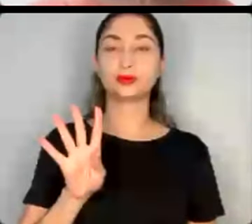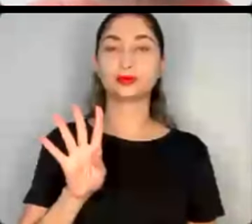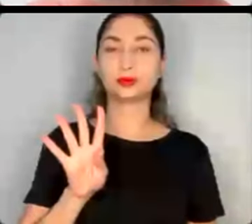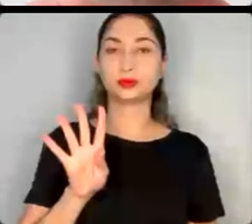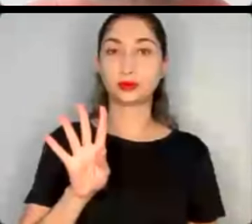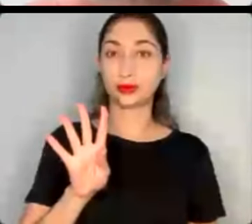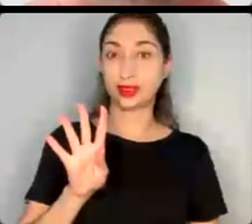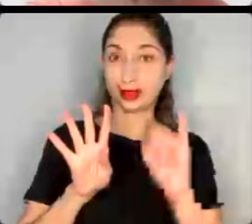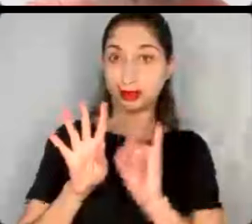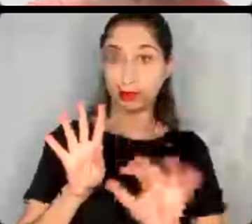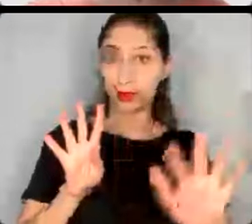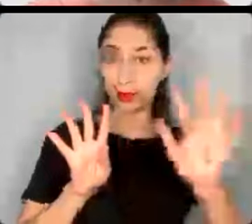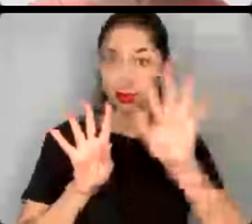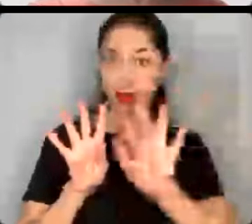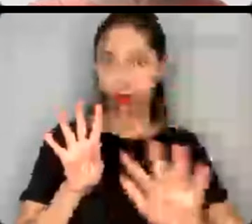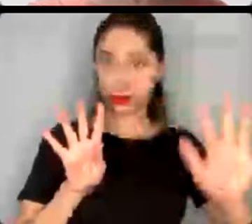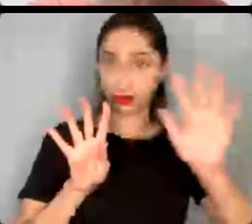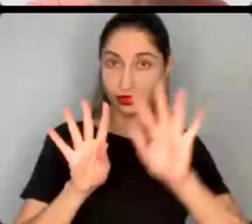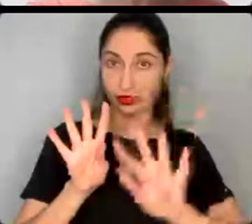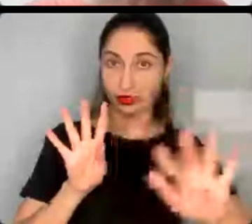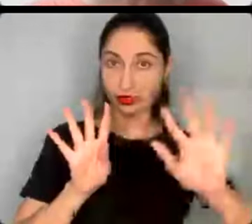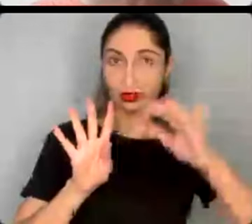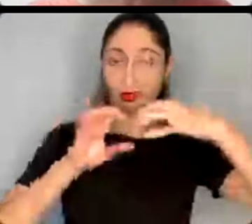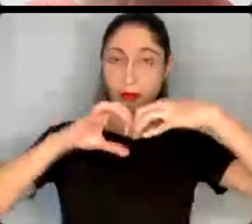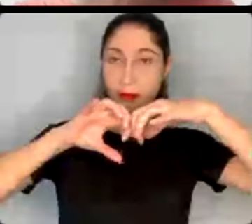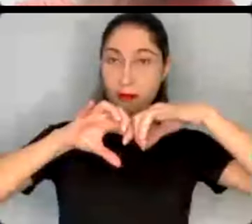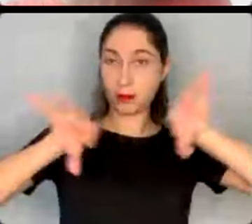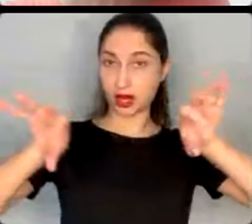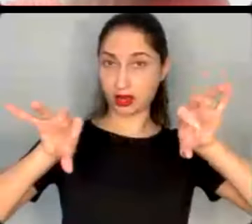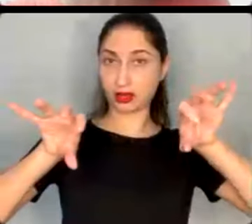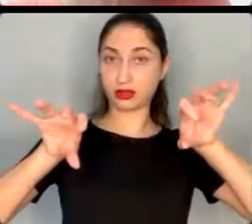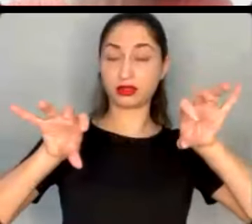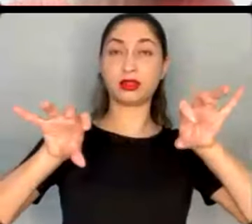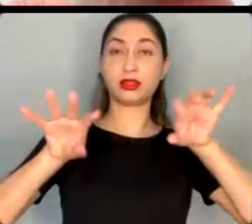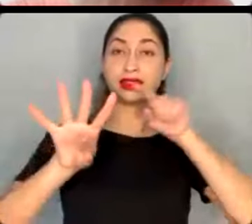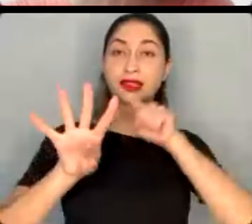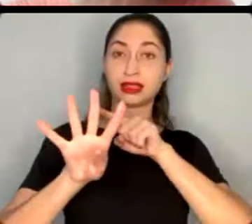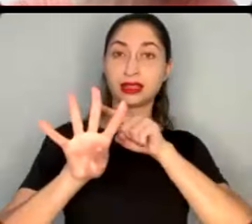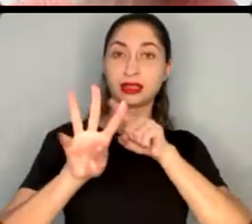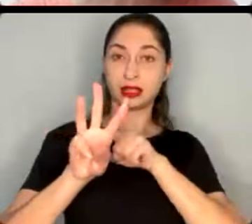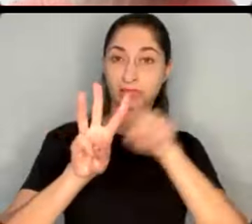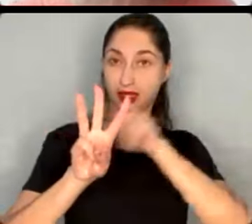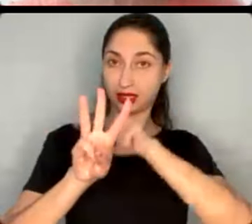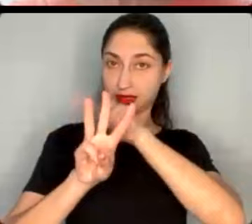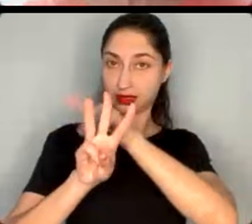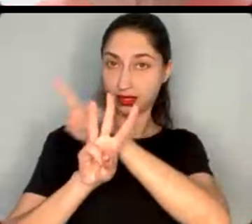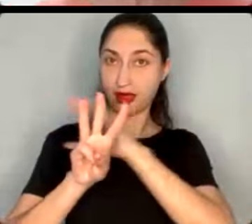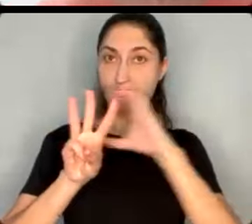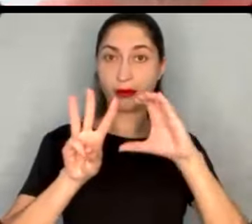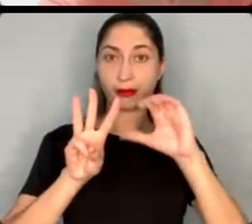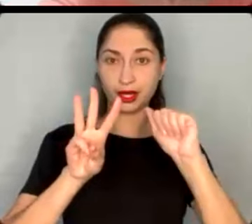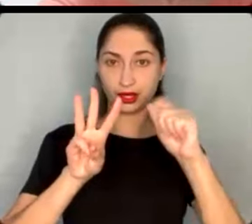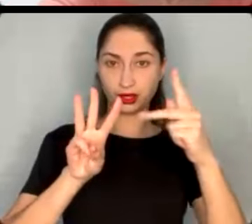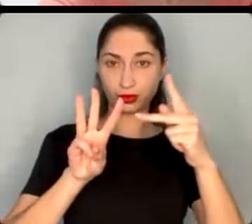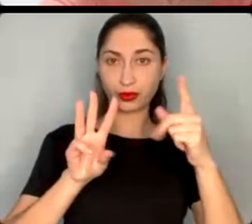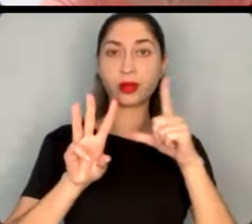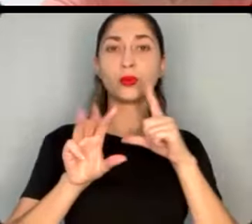a imagem que separa cada um dos 3 primeiros capítulos é